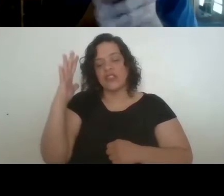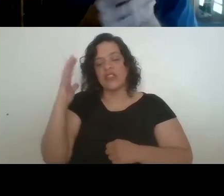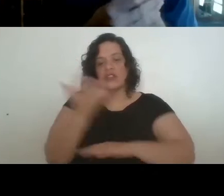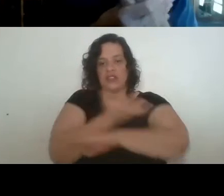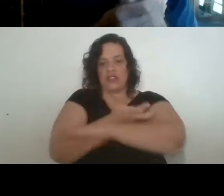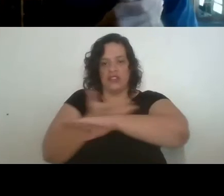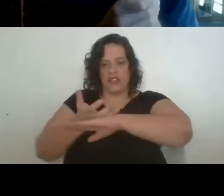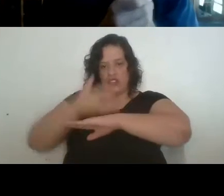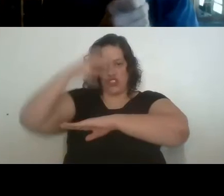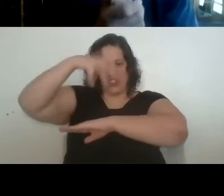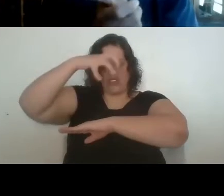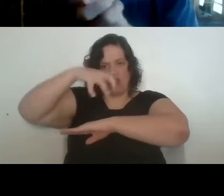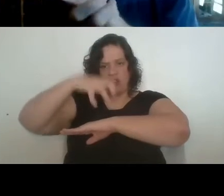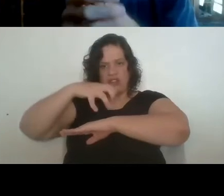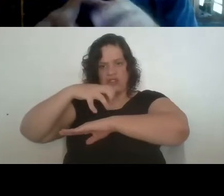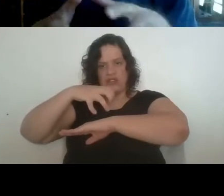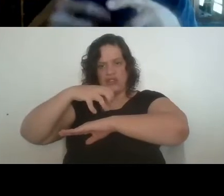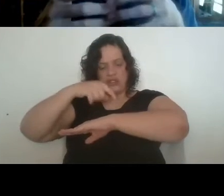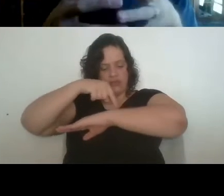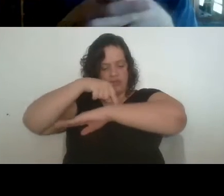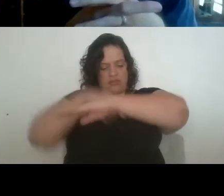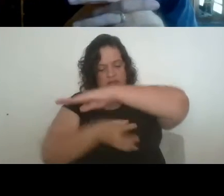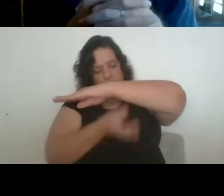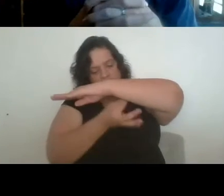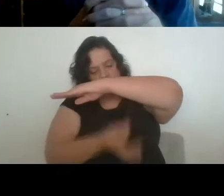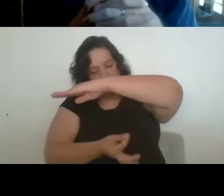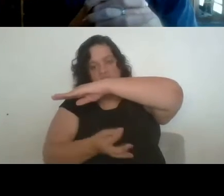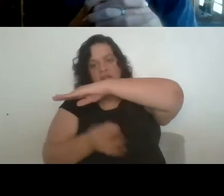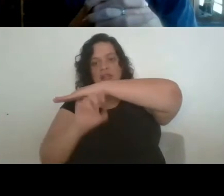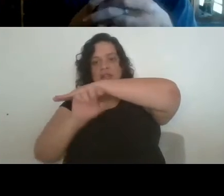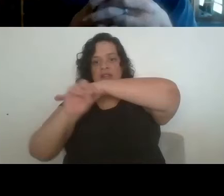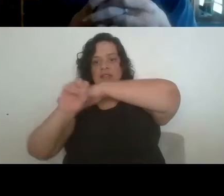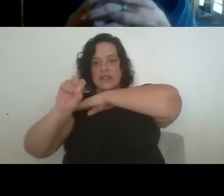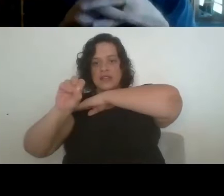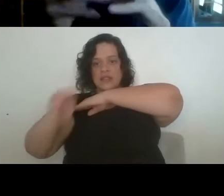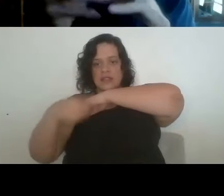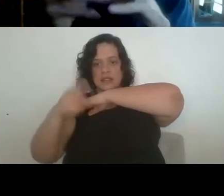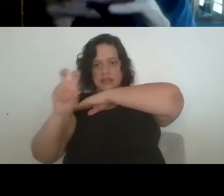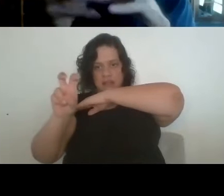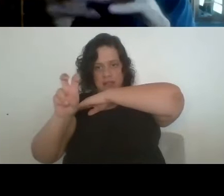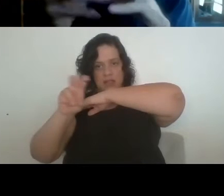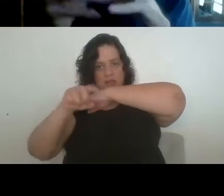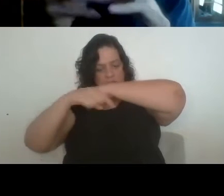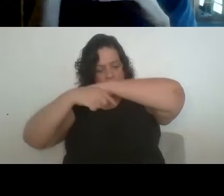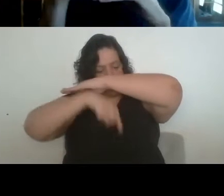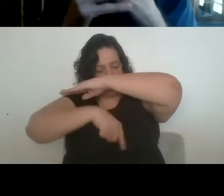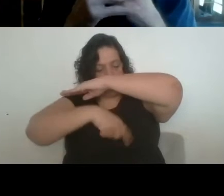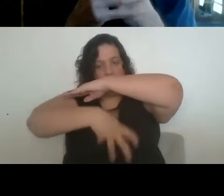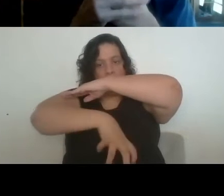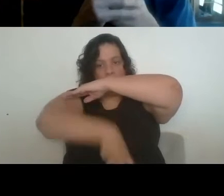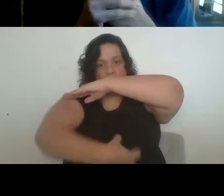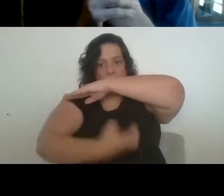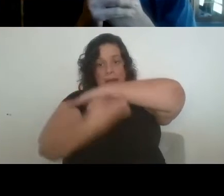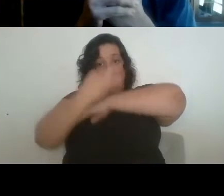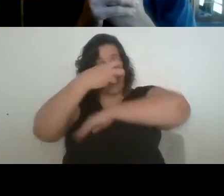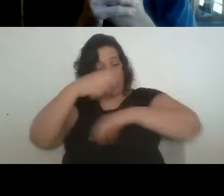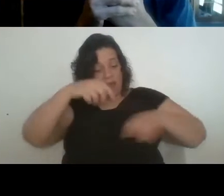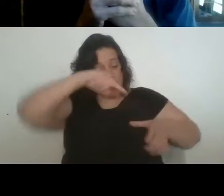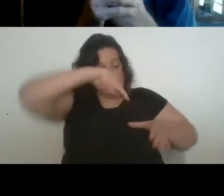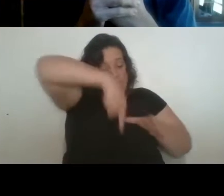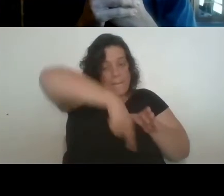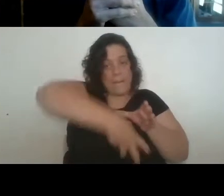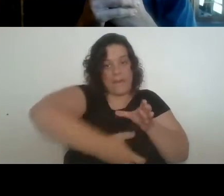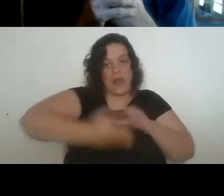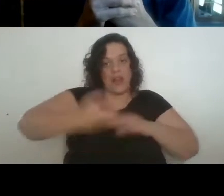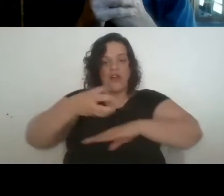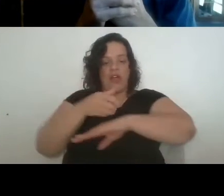exemplo, meio metro de profundidade, então eu faço uma amostra de solo lá do meio metro. Não peguem camada superficial, porque ele